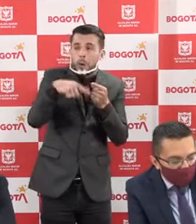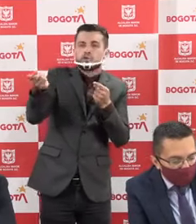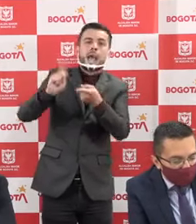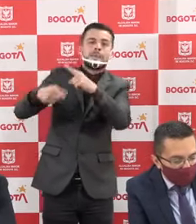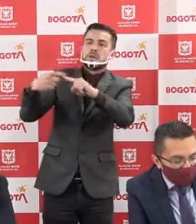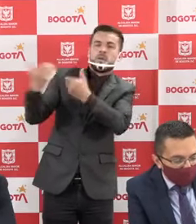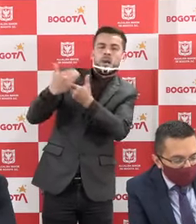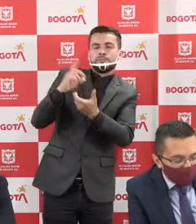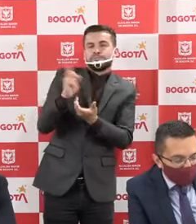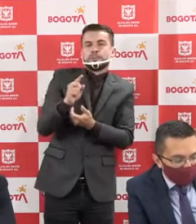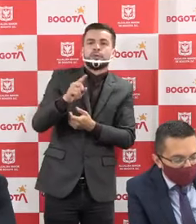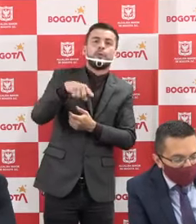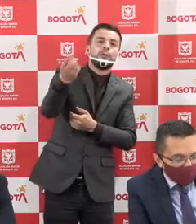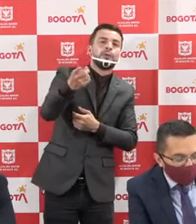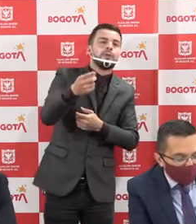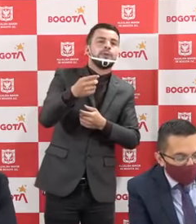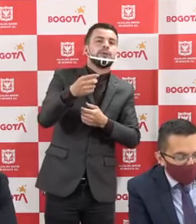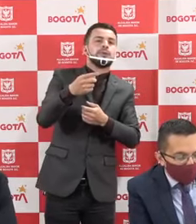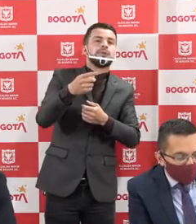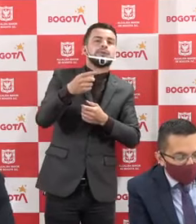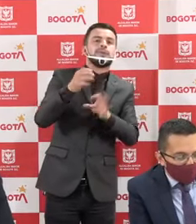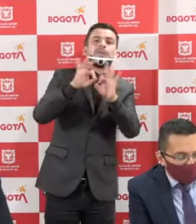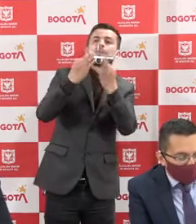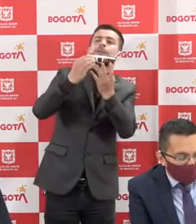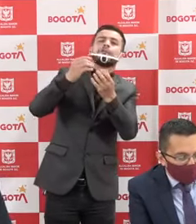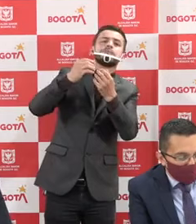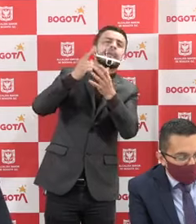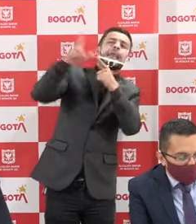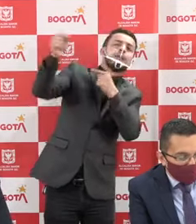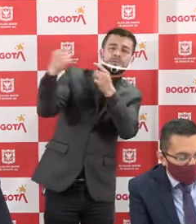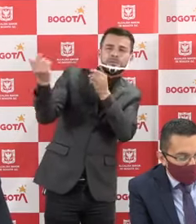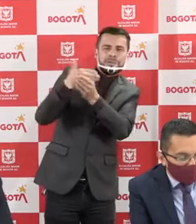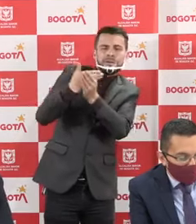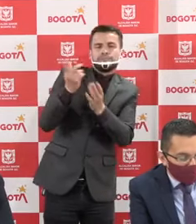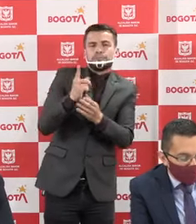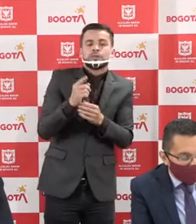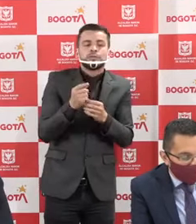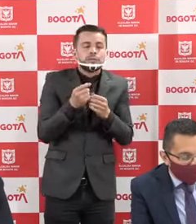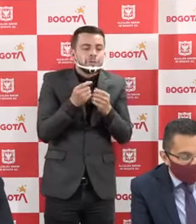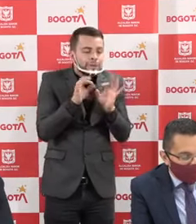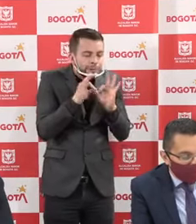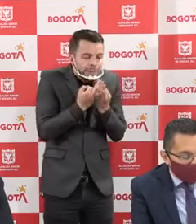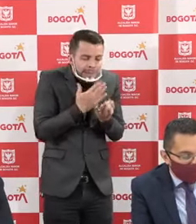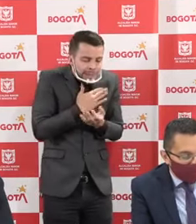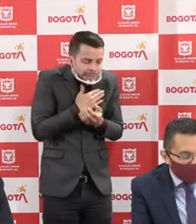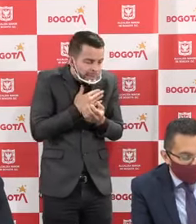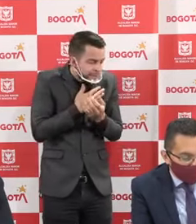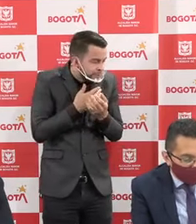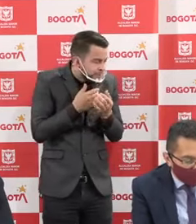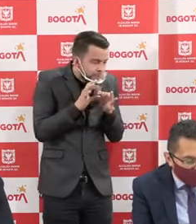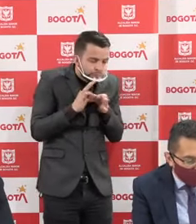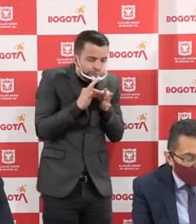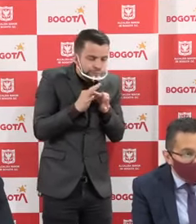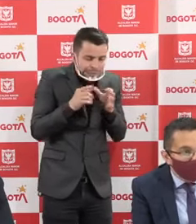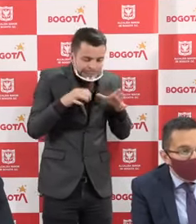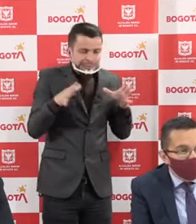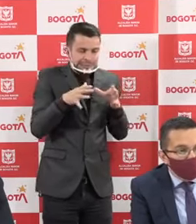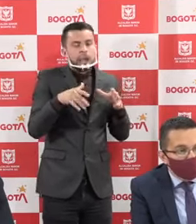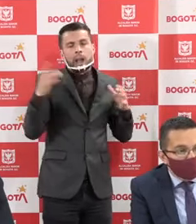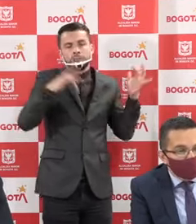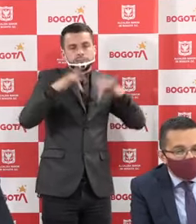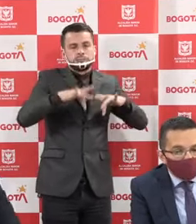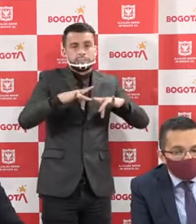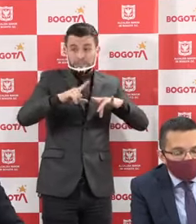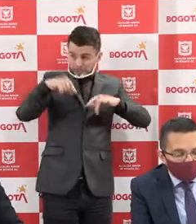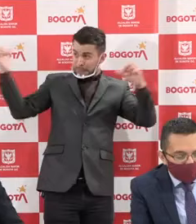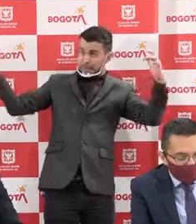nos están preguntando también en el grupo de prensa varios periodistas y el comercio al detal tienen que cerrar a las nueve a qué hora puede